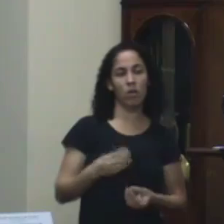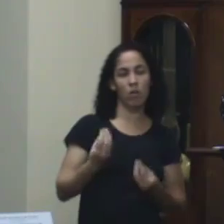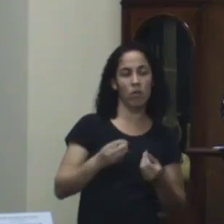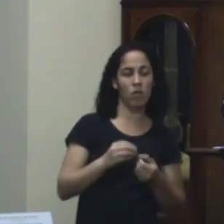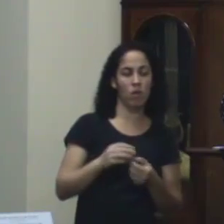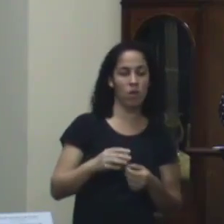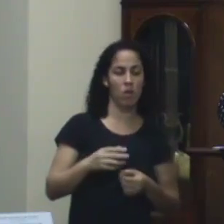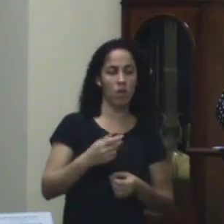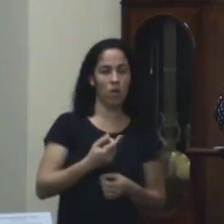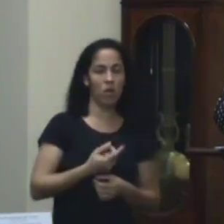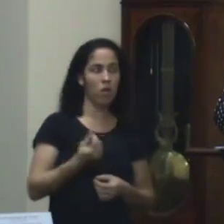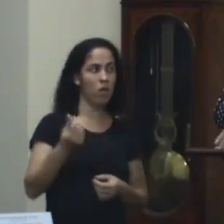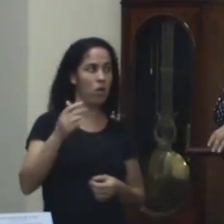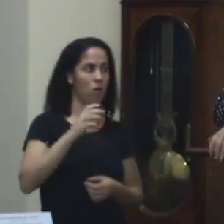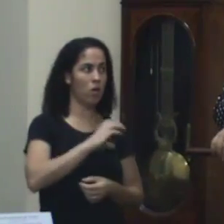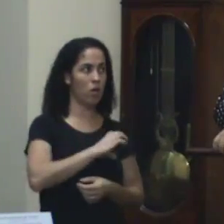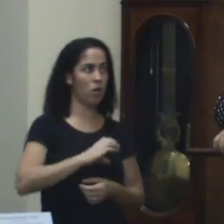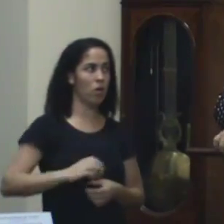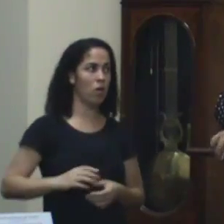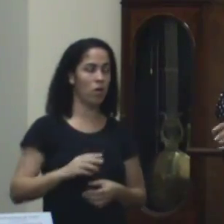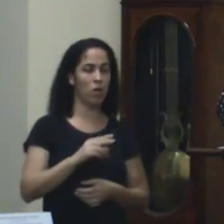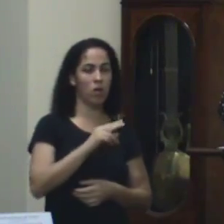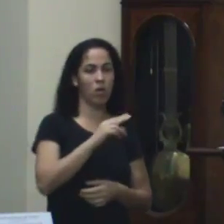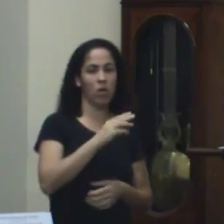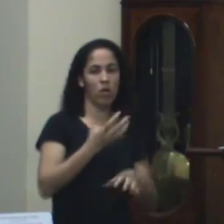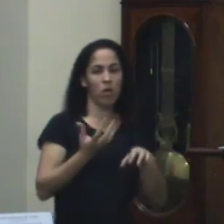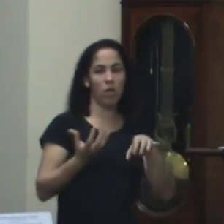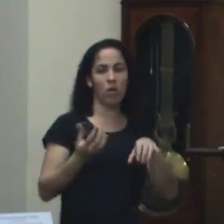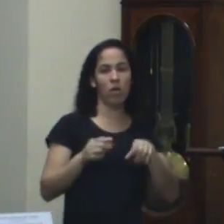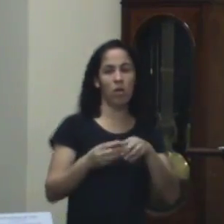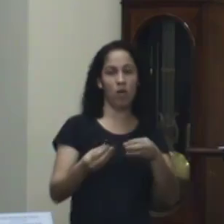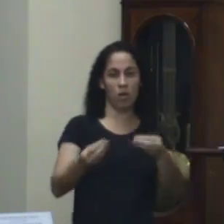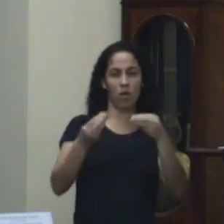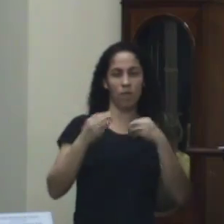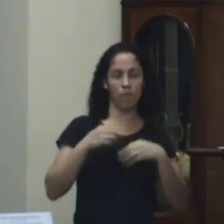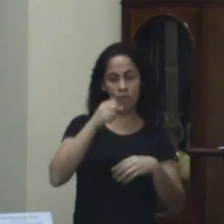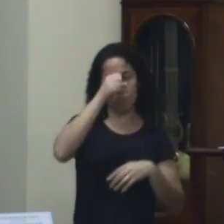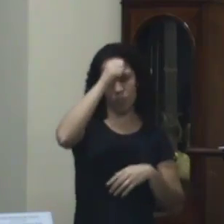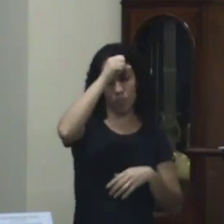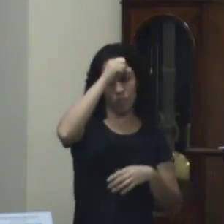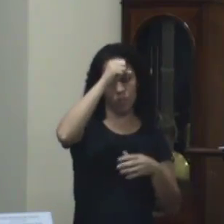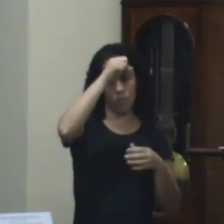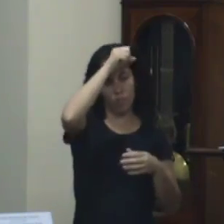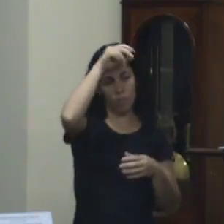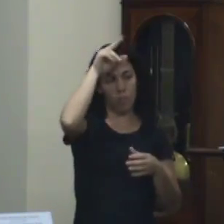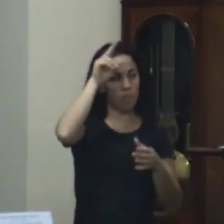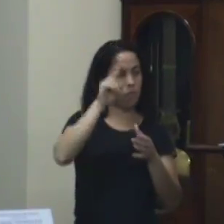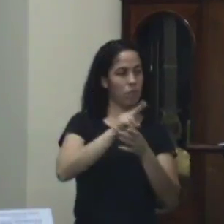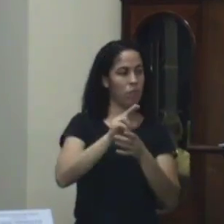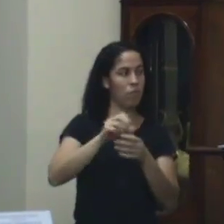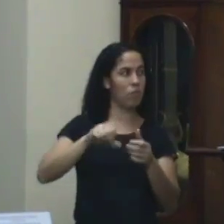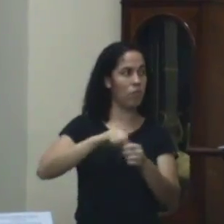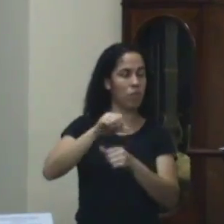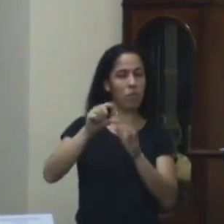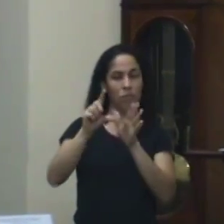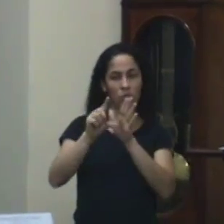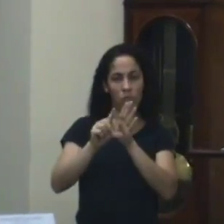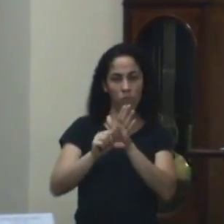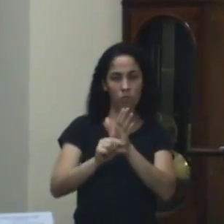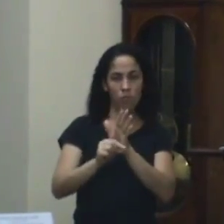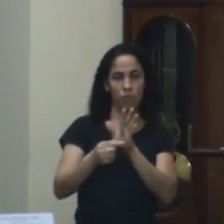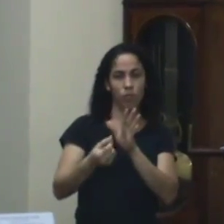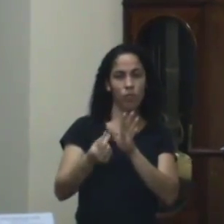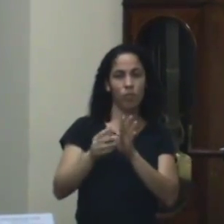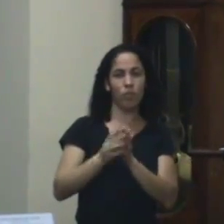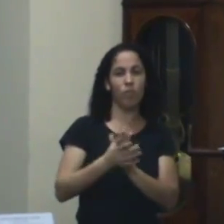verbas que o Estado e a União passam para o município de Valença sofreram uma alteração tremenda, caíram demais,